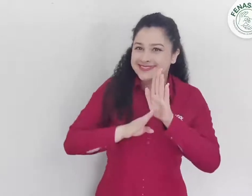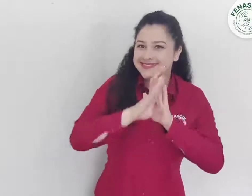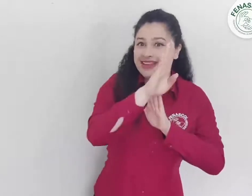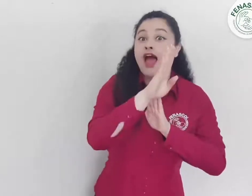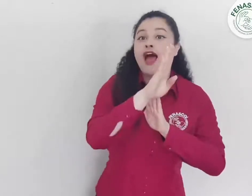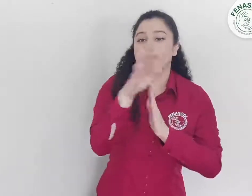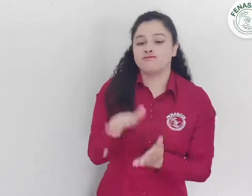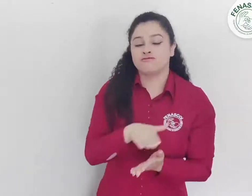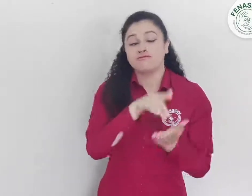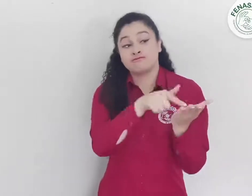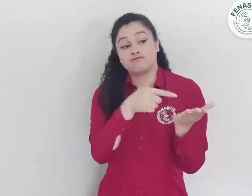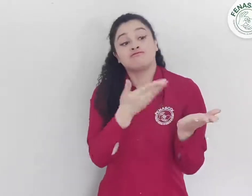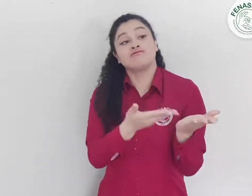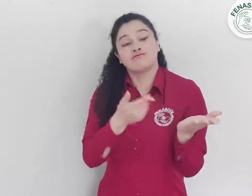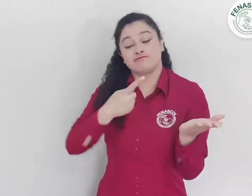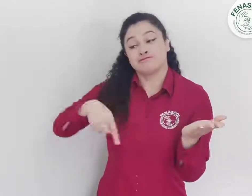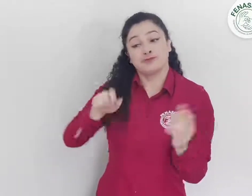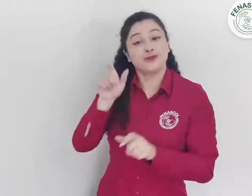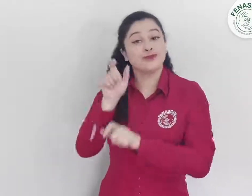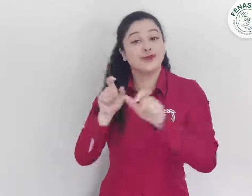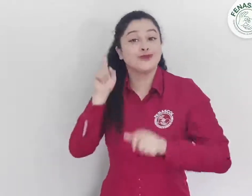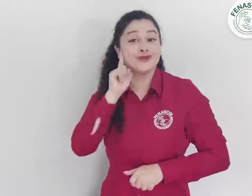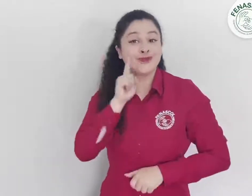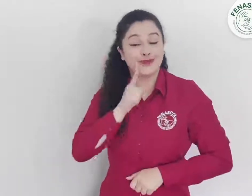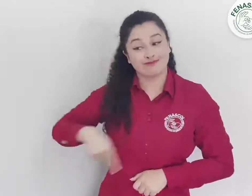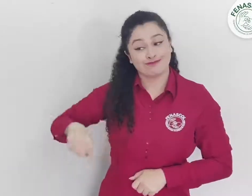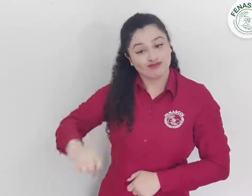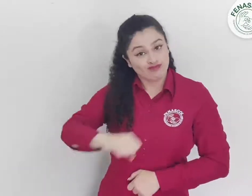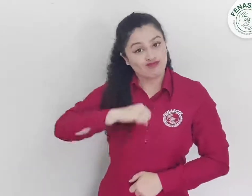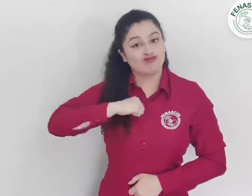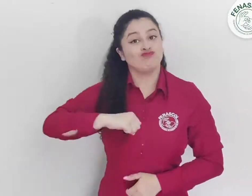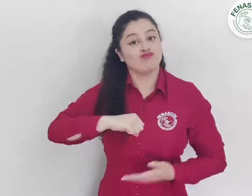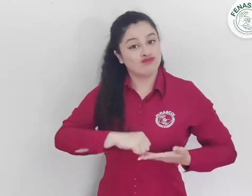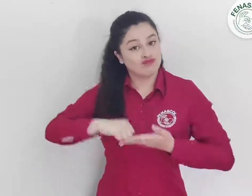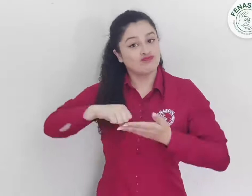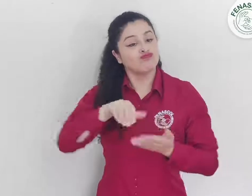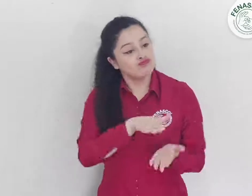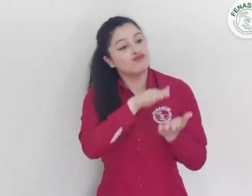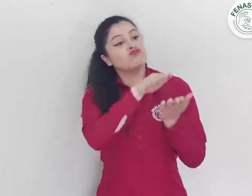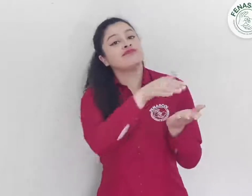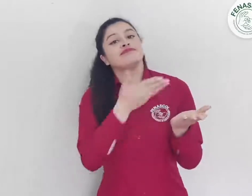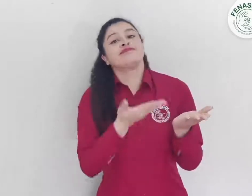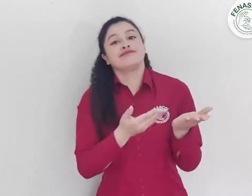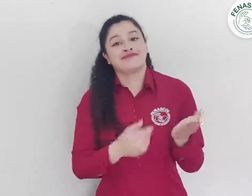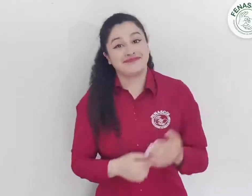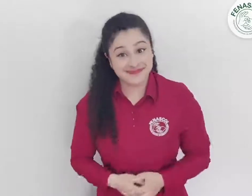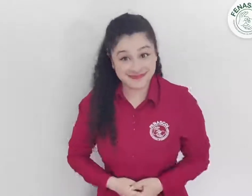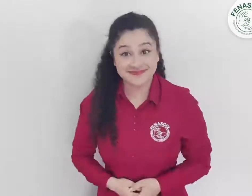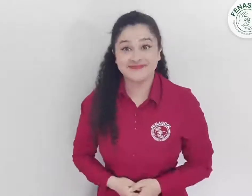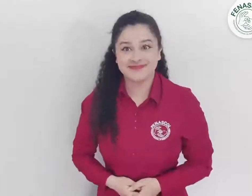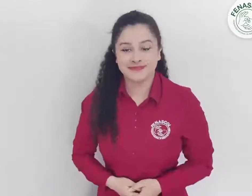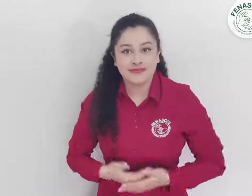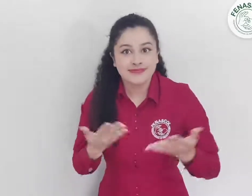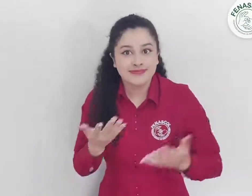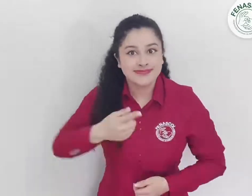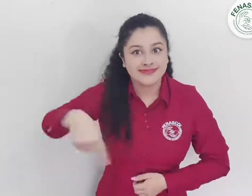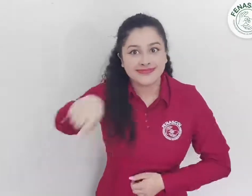desarrollo y así visibilizar los derechos de las personas sordas